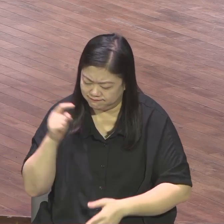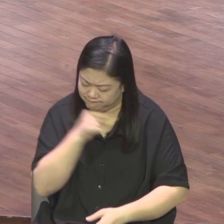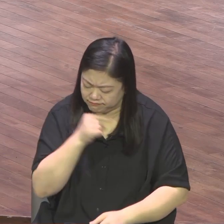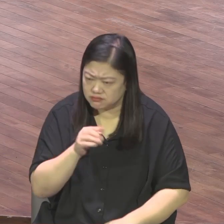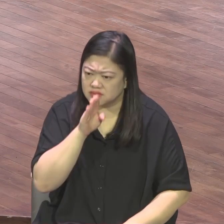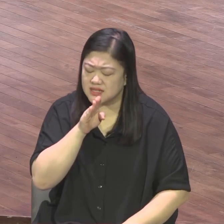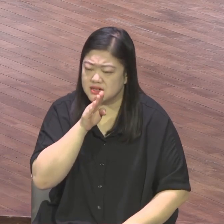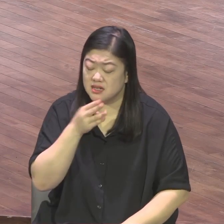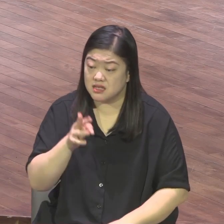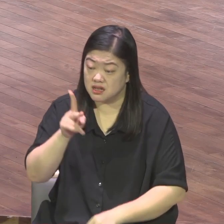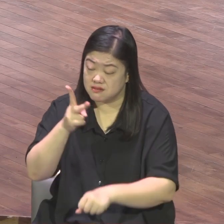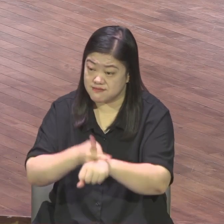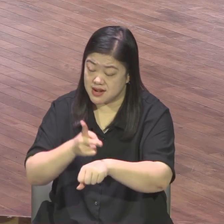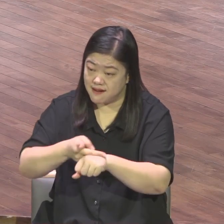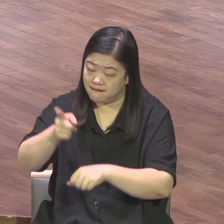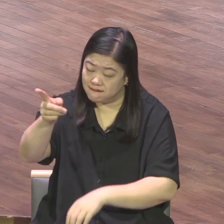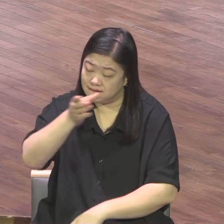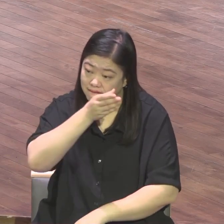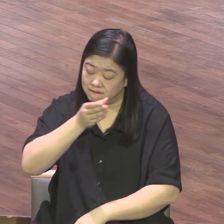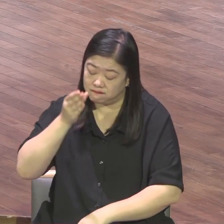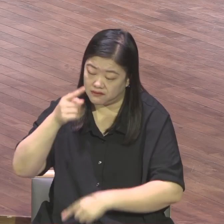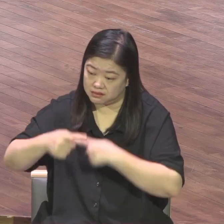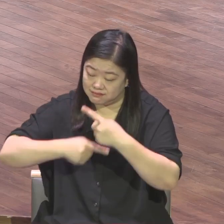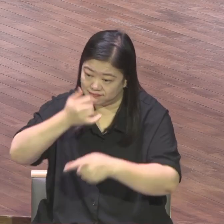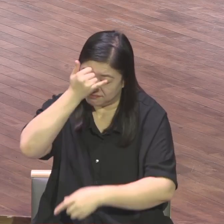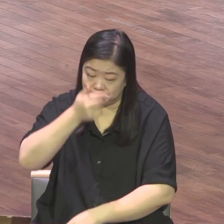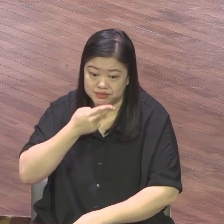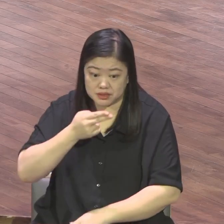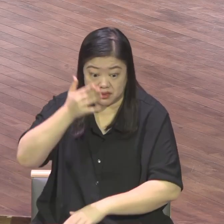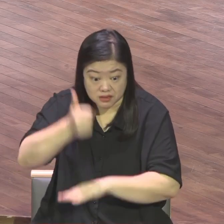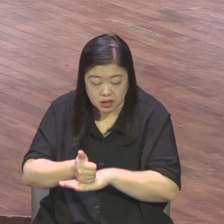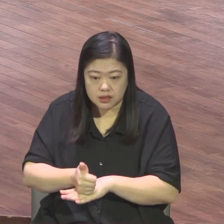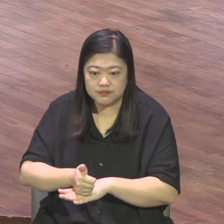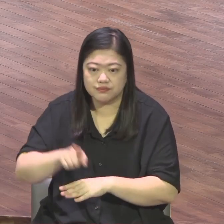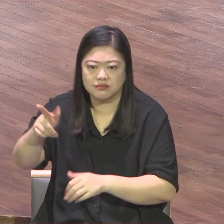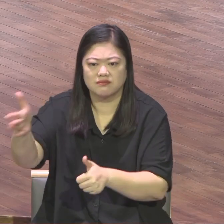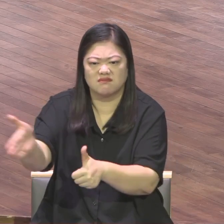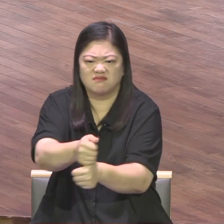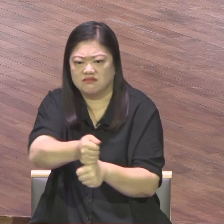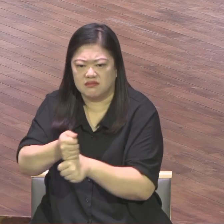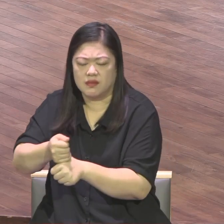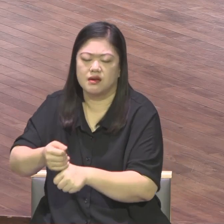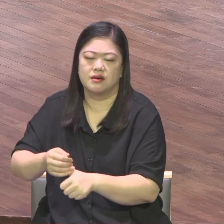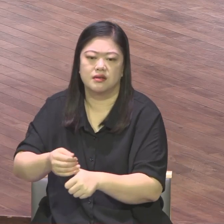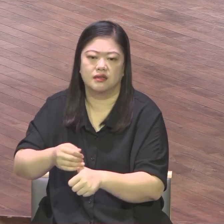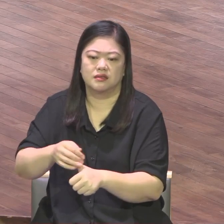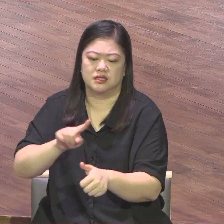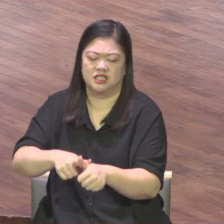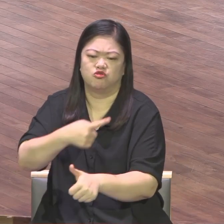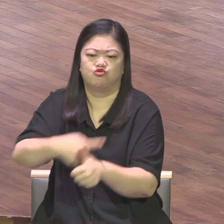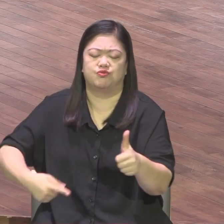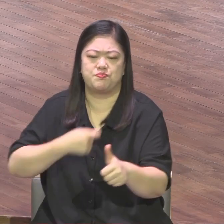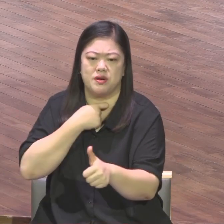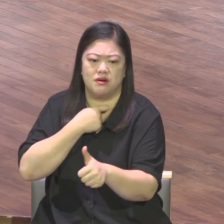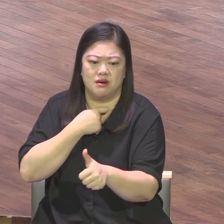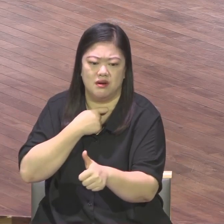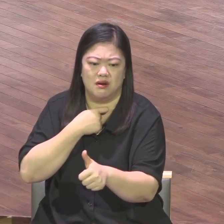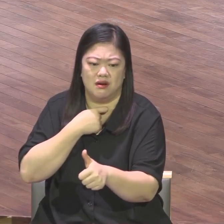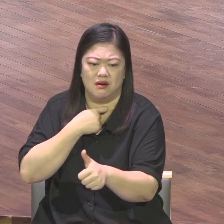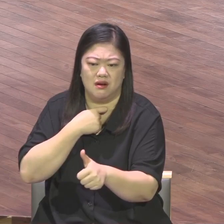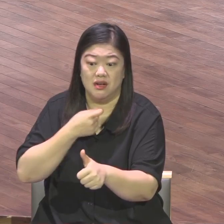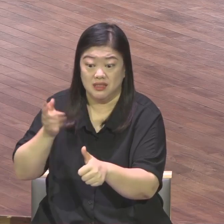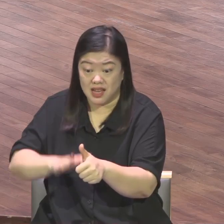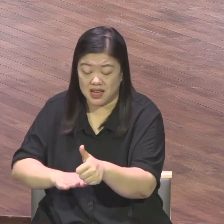성 밖으로 끄집어내가지고 끌거나 그걸 막 때려 죽이려 하는데, 그런데 그때 다행스럽게